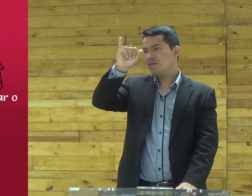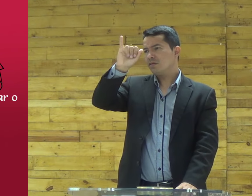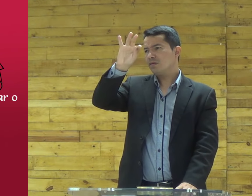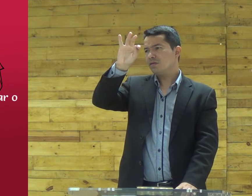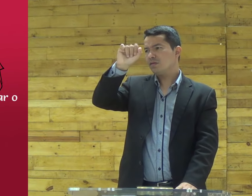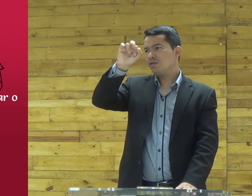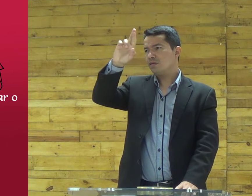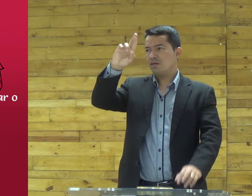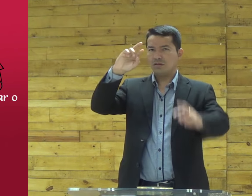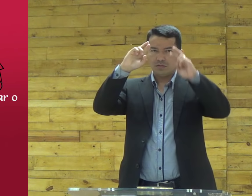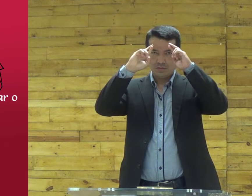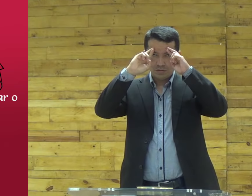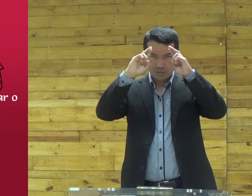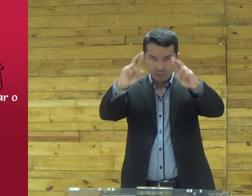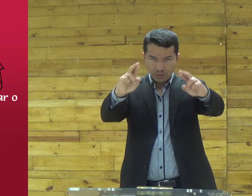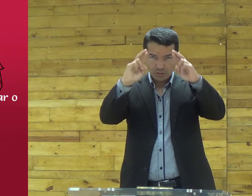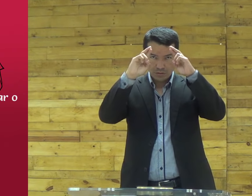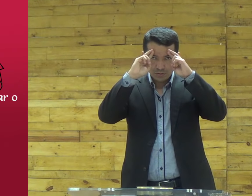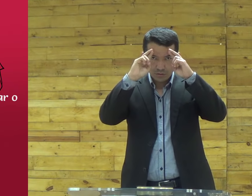surdo. Conhece respeitar?